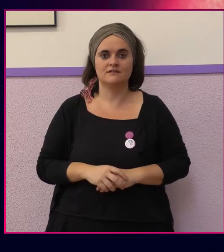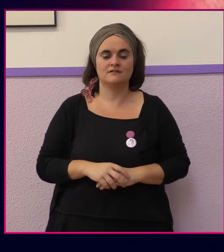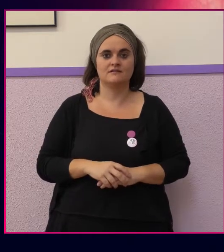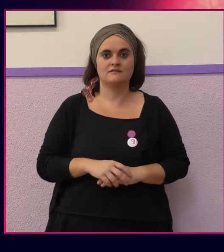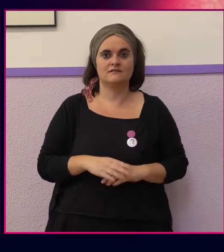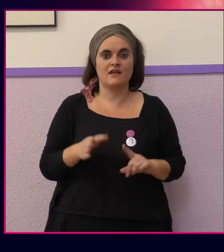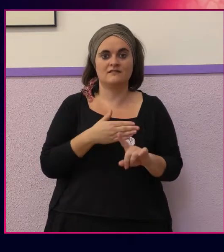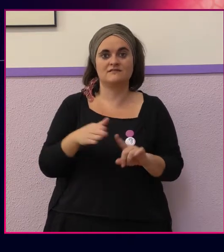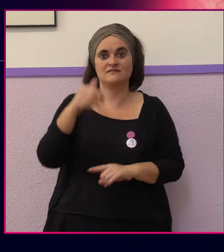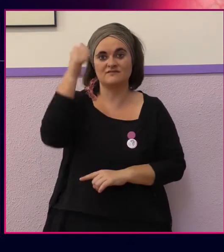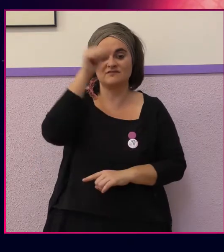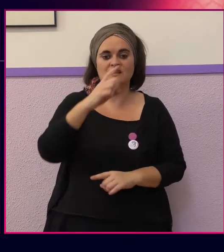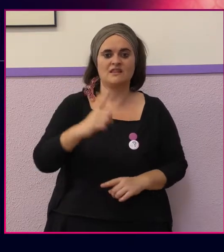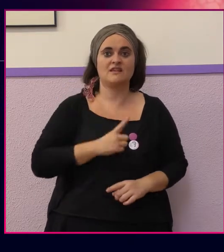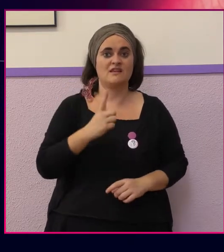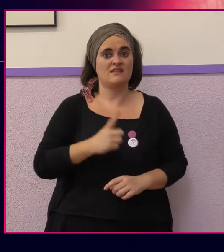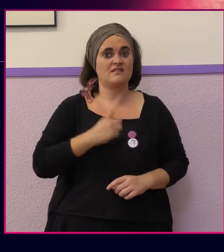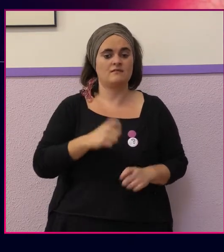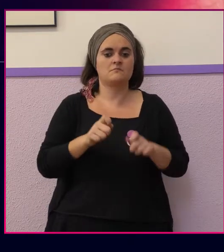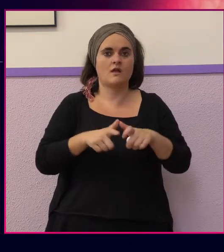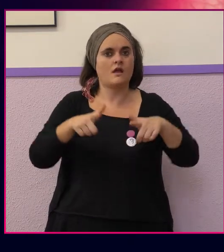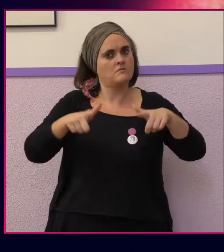egunera areagotzen dira.